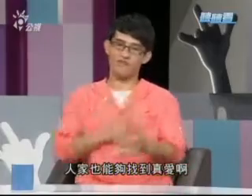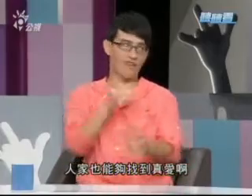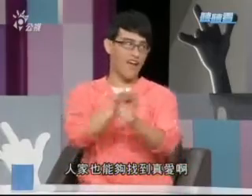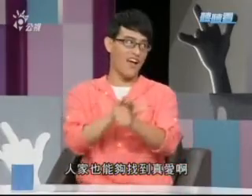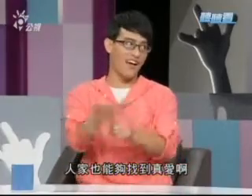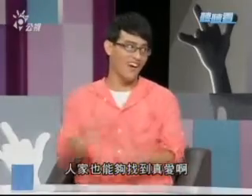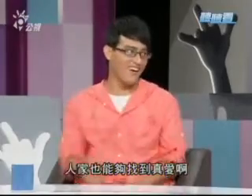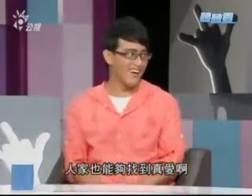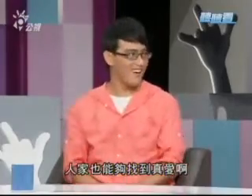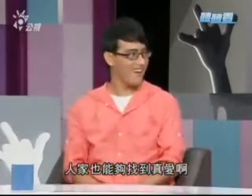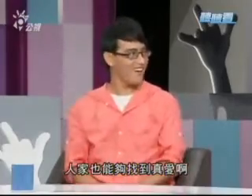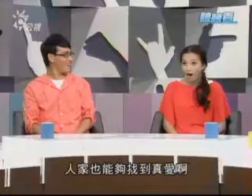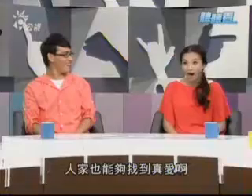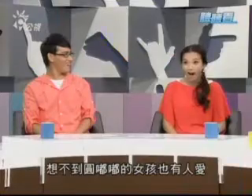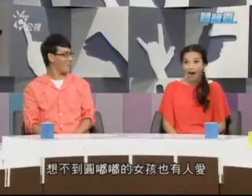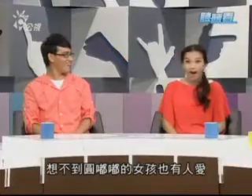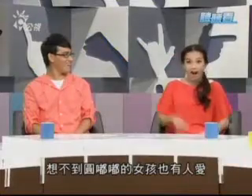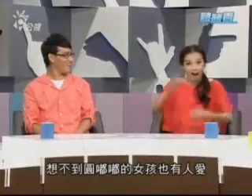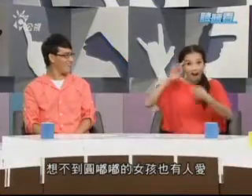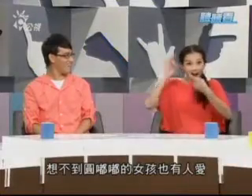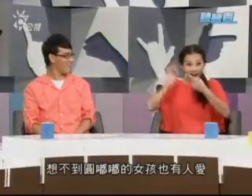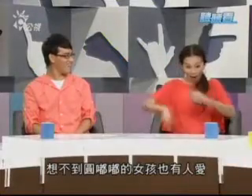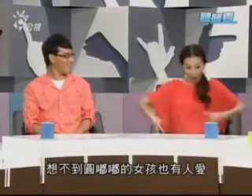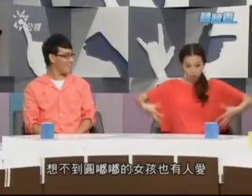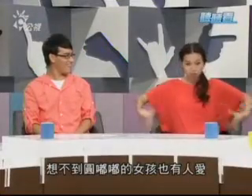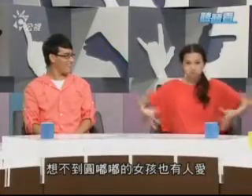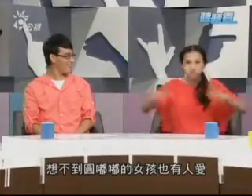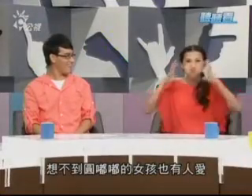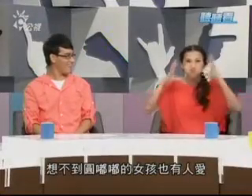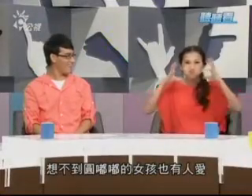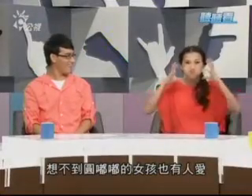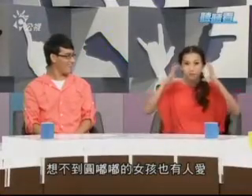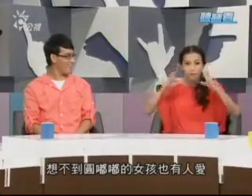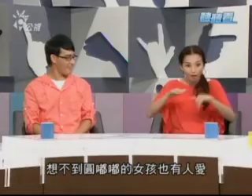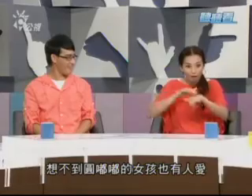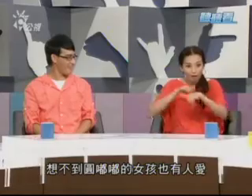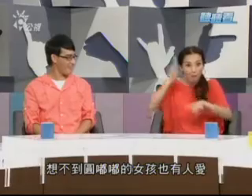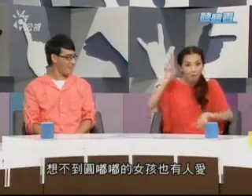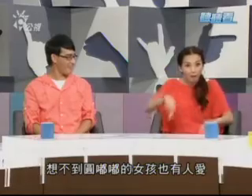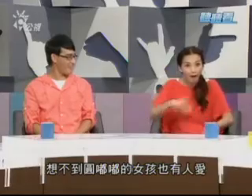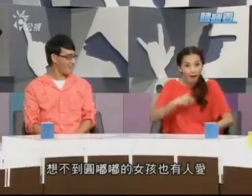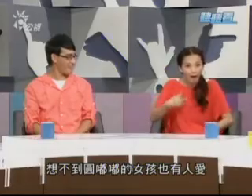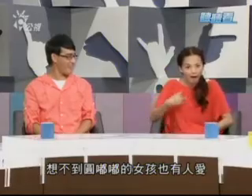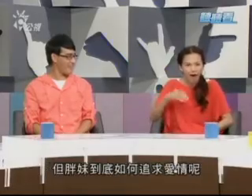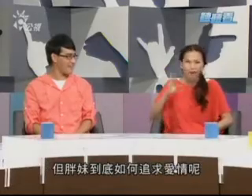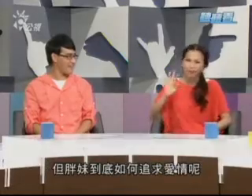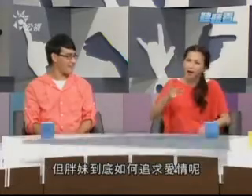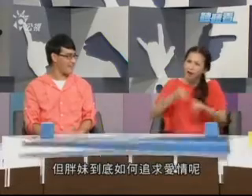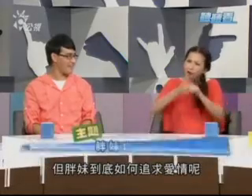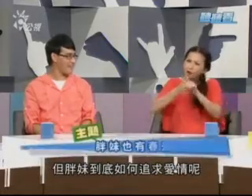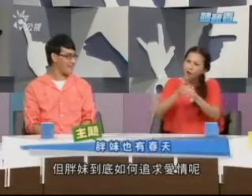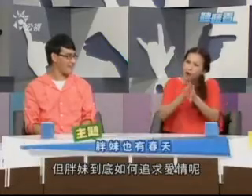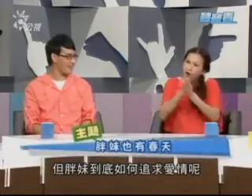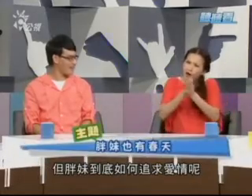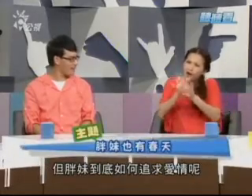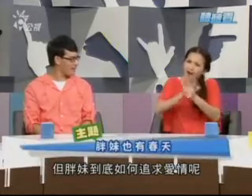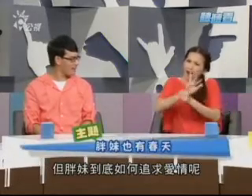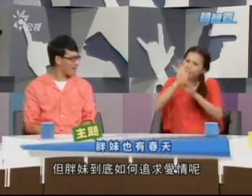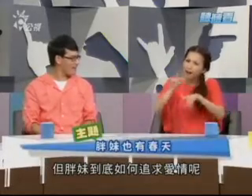真爱呀。 哇，想不到圆嘟嘟的女孩也有人爱哎。但胖妹到底如何追